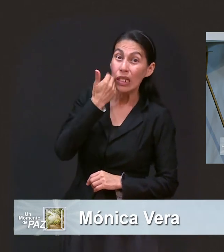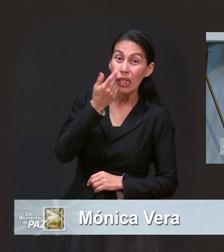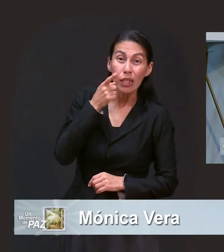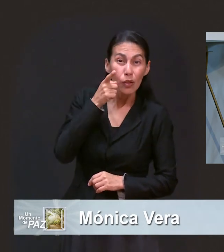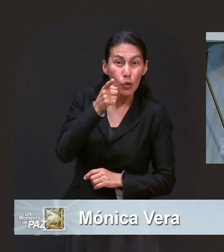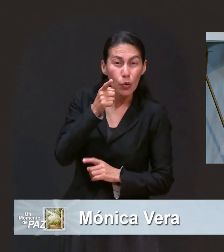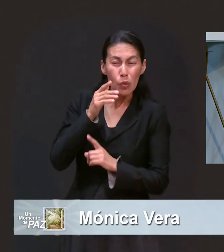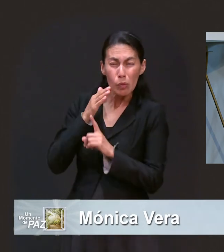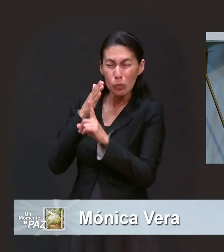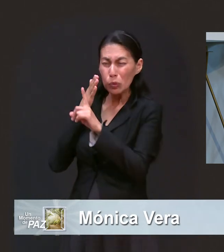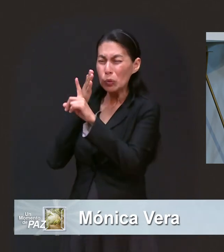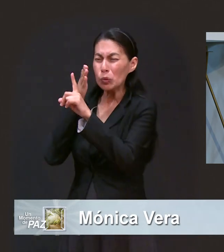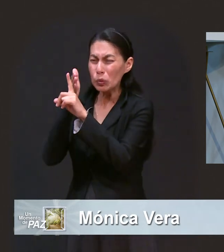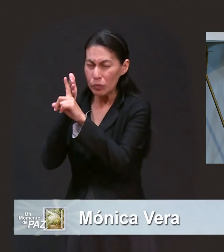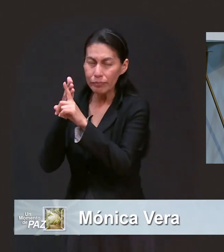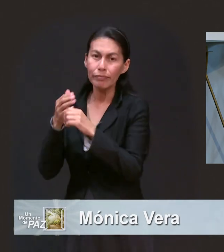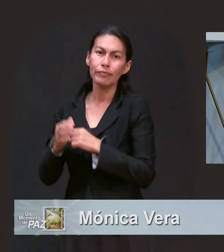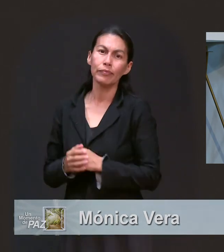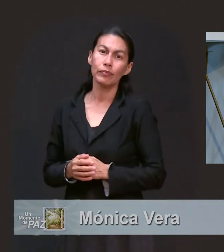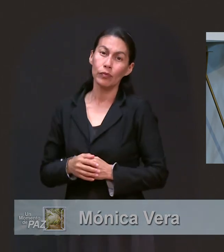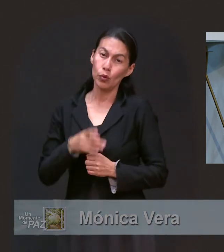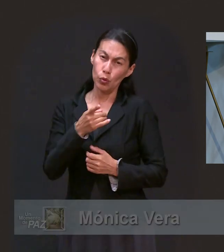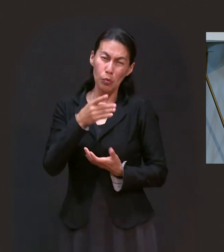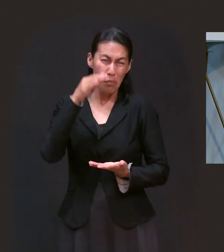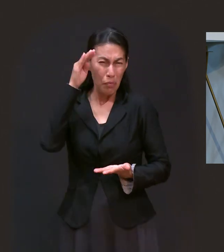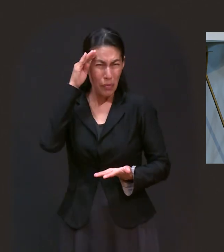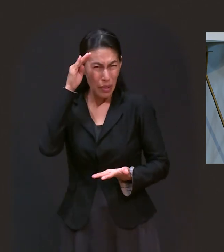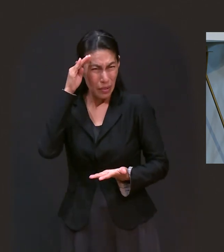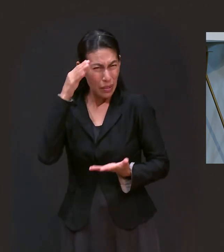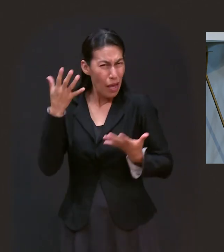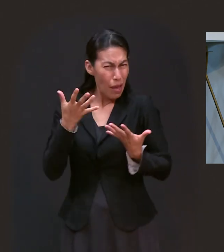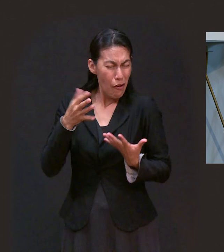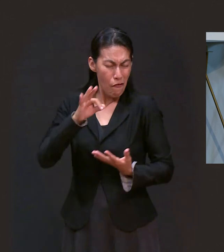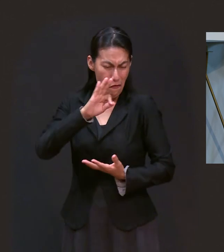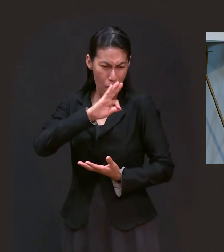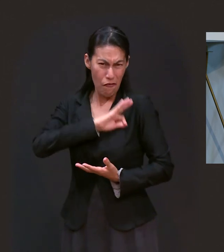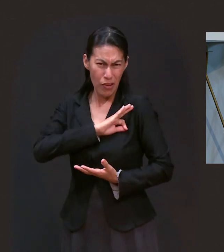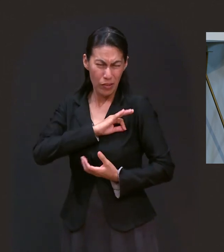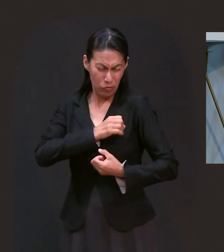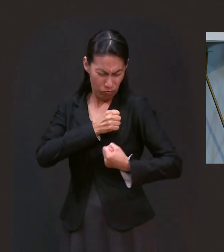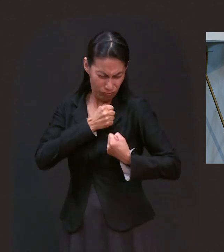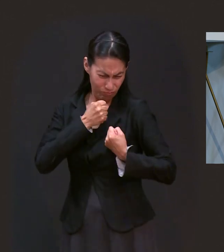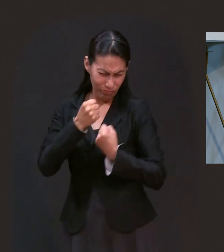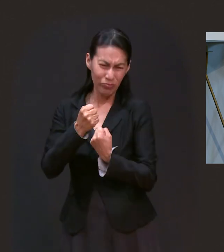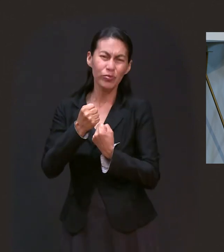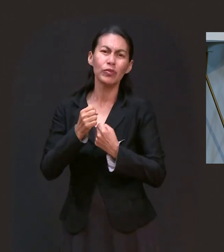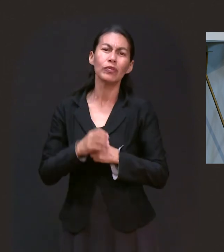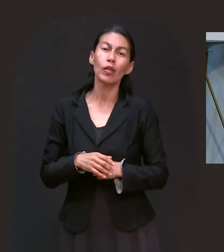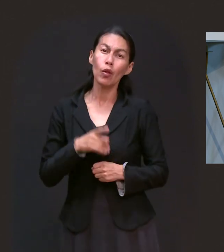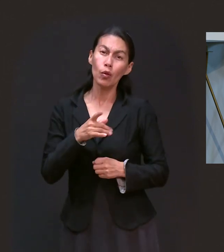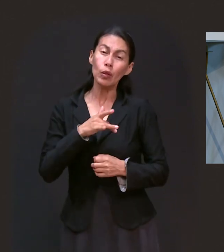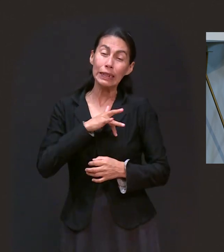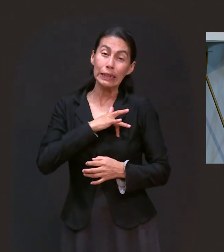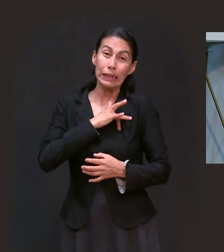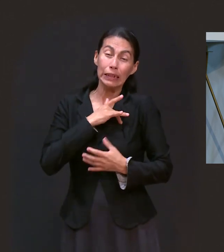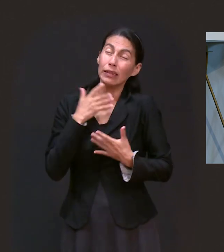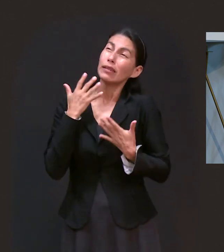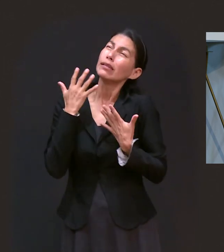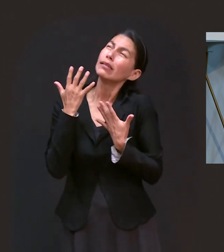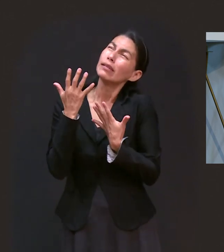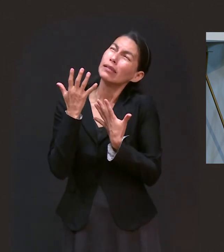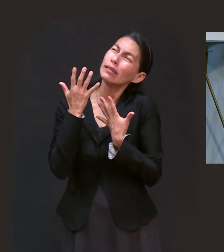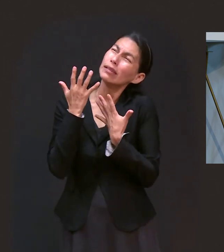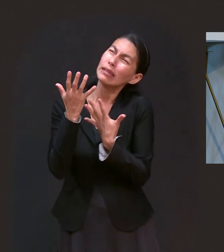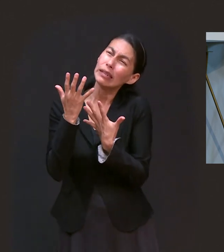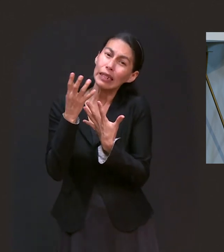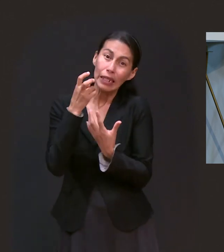quiere algo específico una acción y un pensamiento de fe un deseo